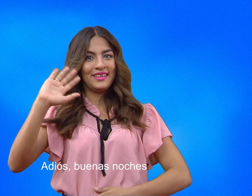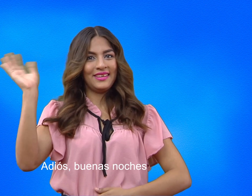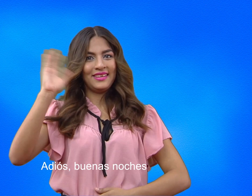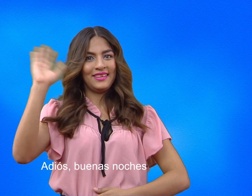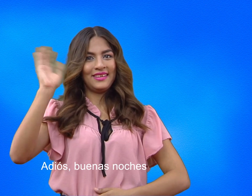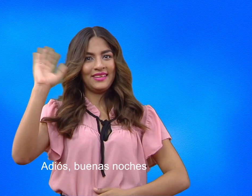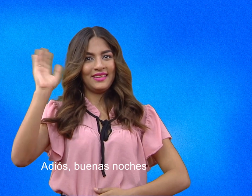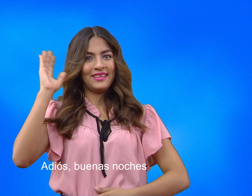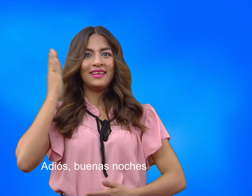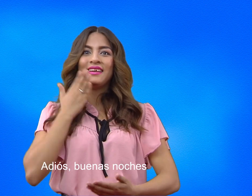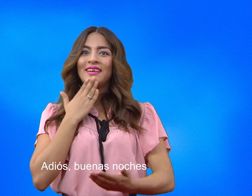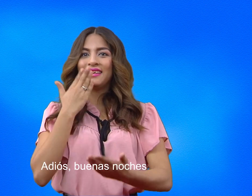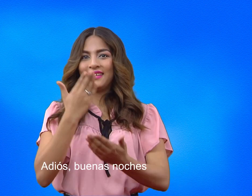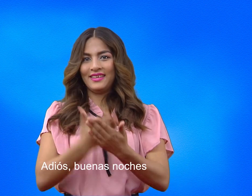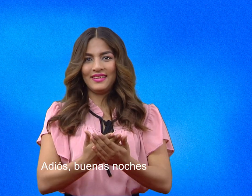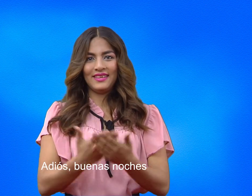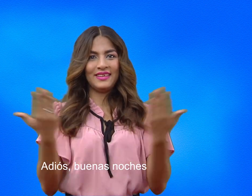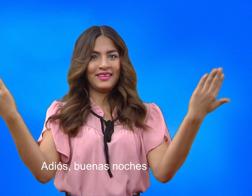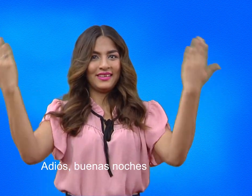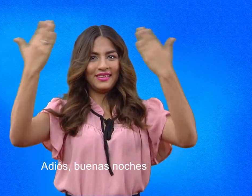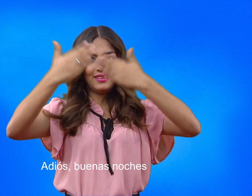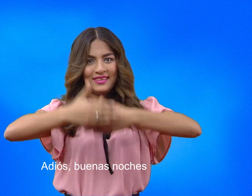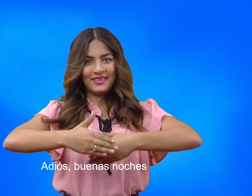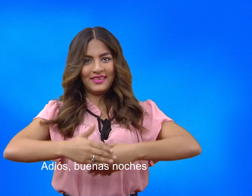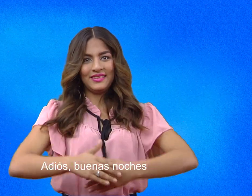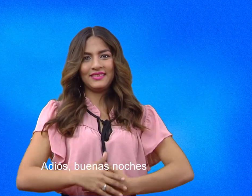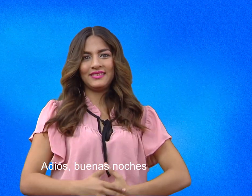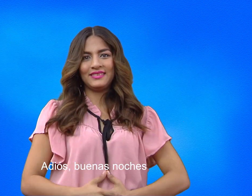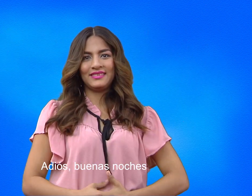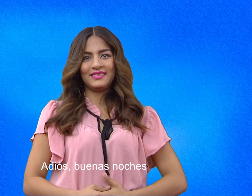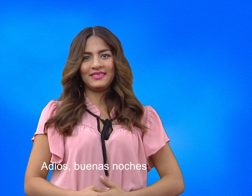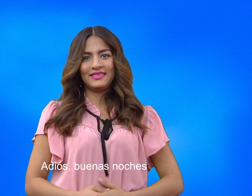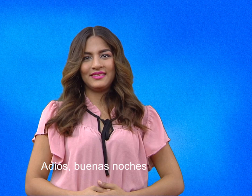Adiós. Buenas noches.